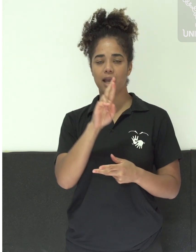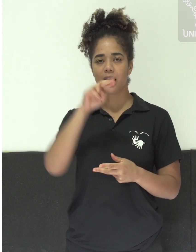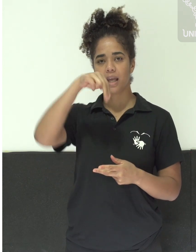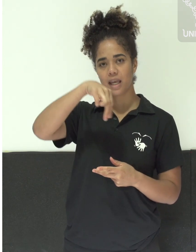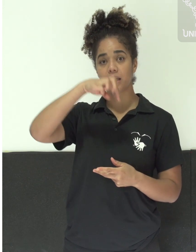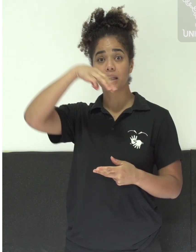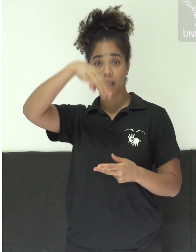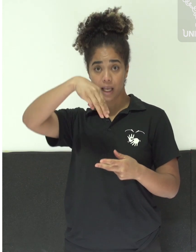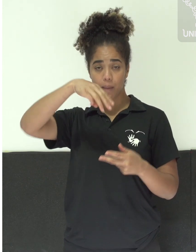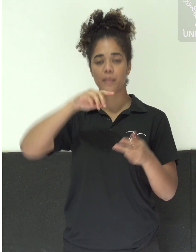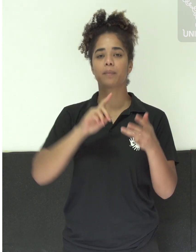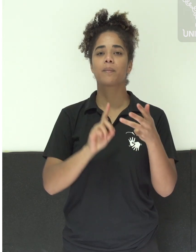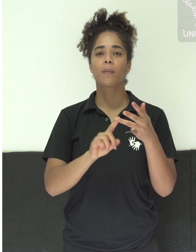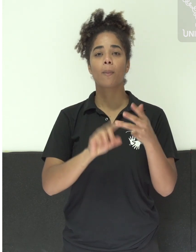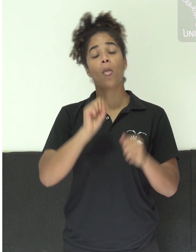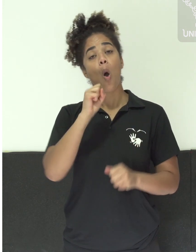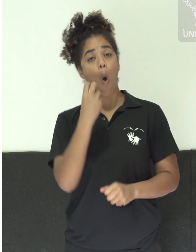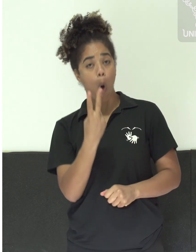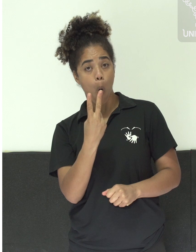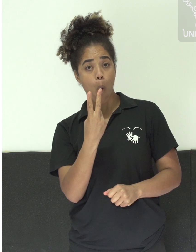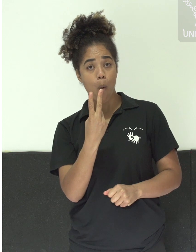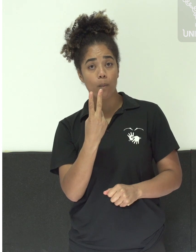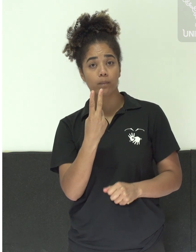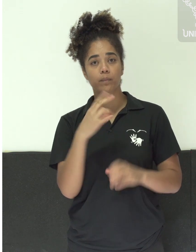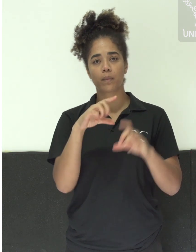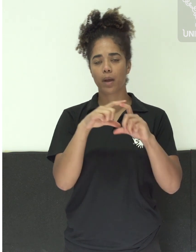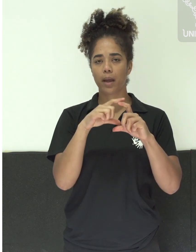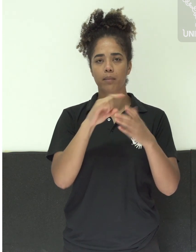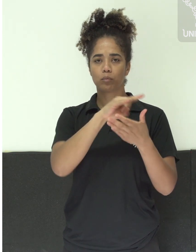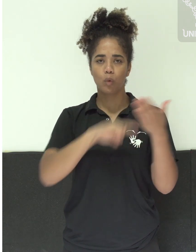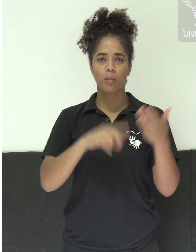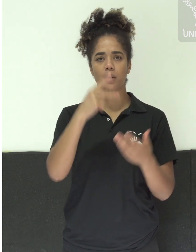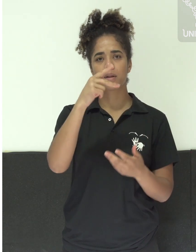CRNM ou passaporte.